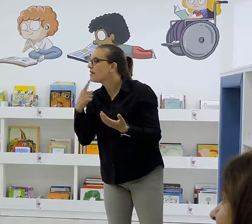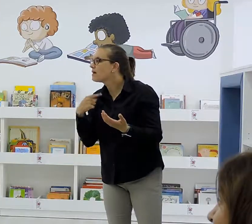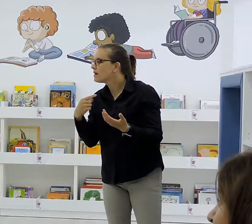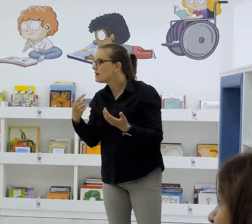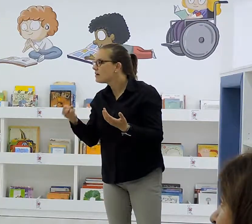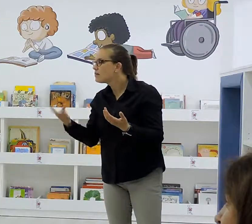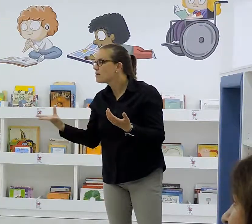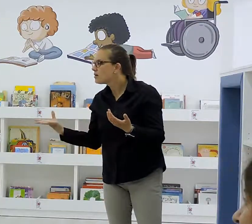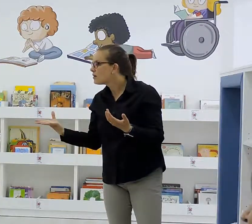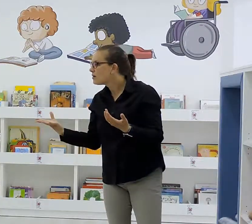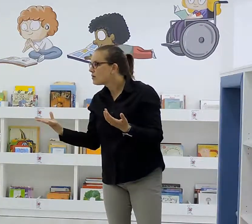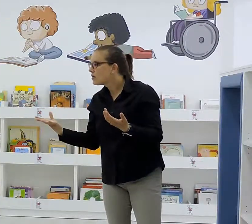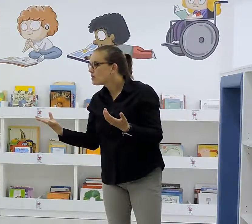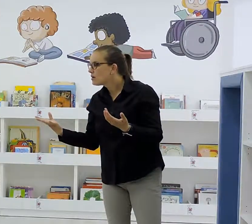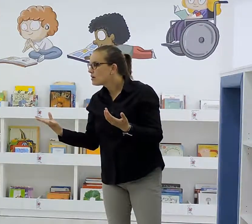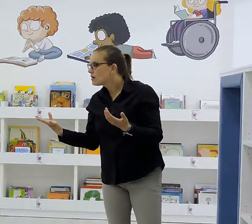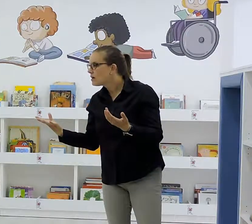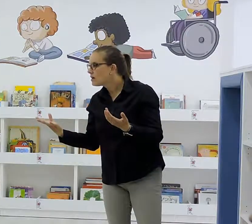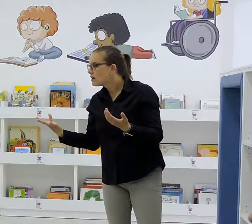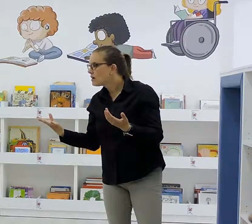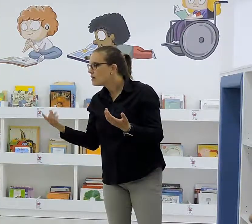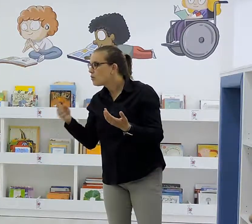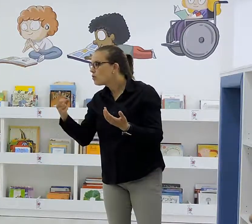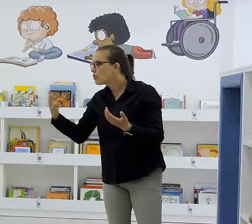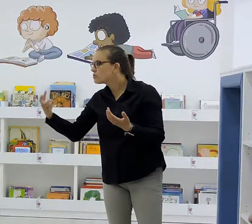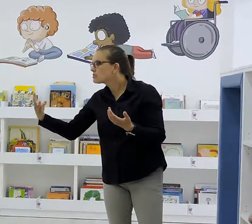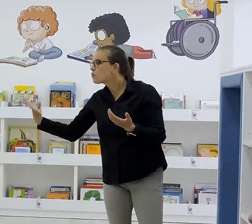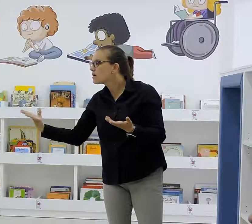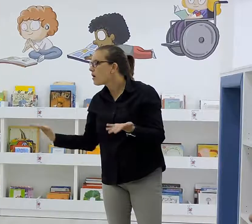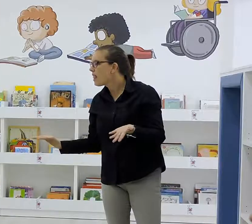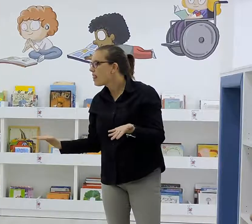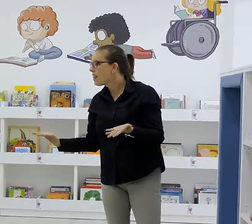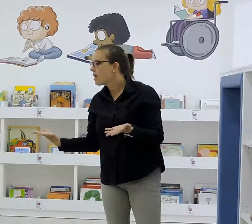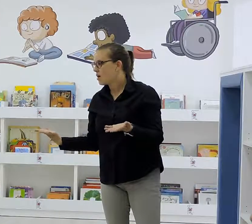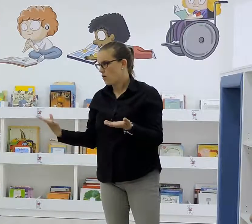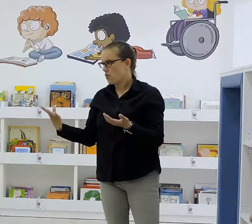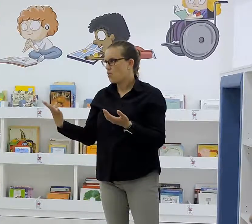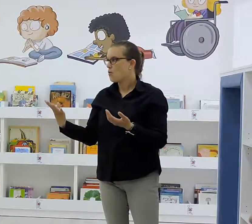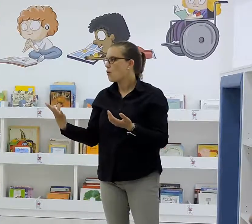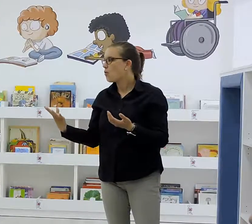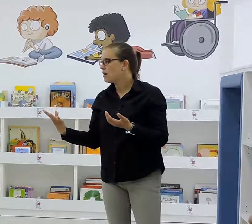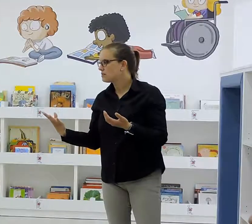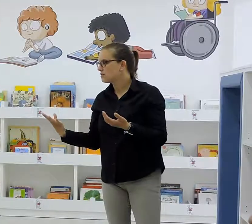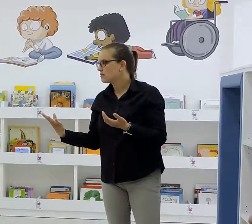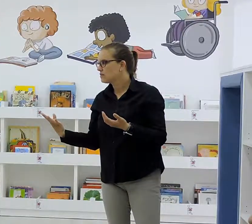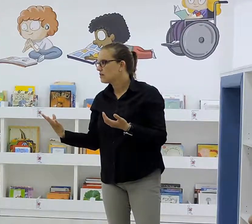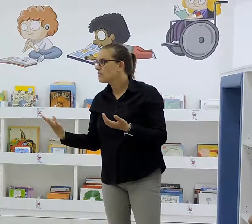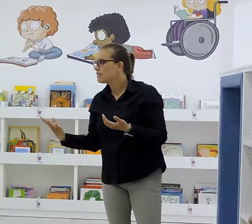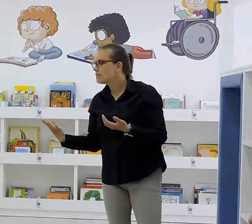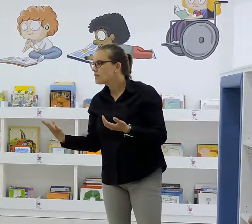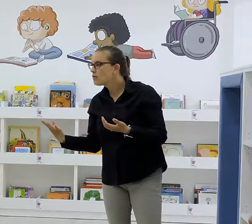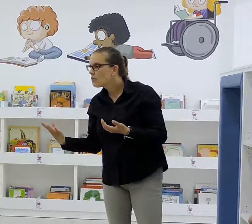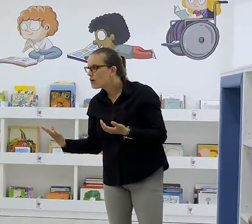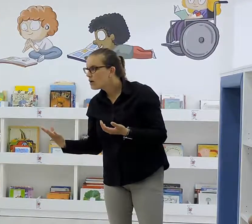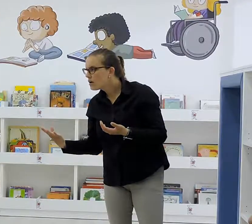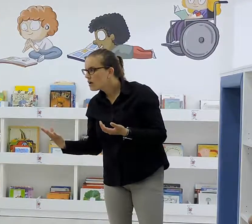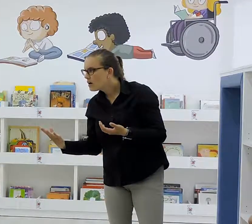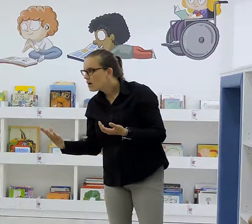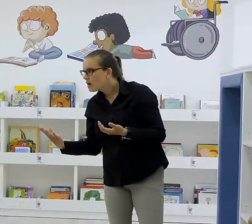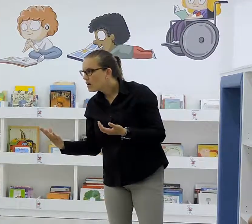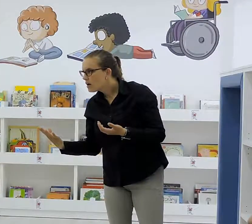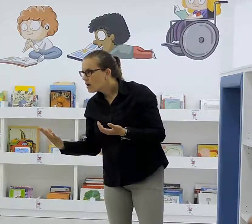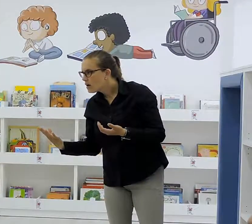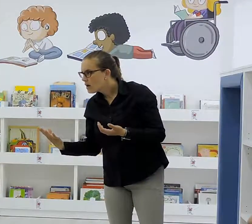1. ¿El 1, el 2, el 3 o el 4? ¿Qué quieres? Y el 1.